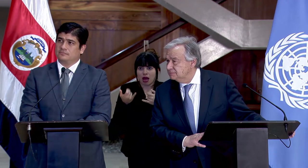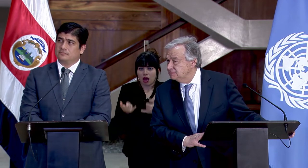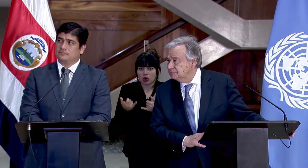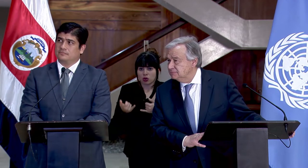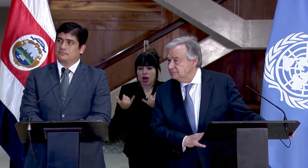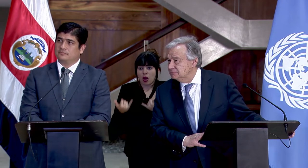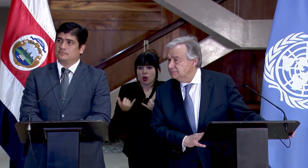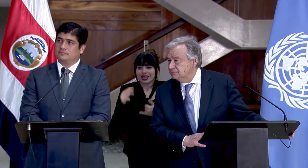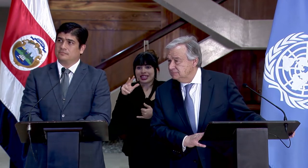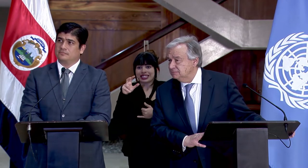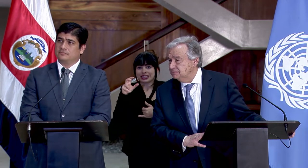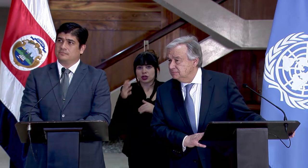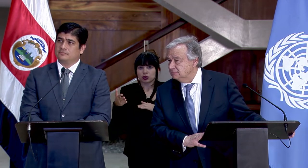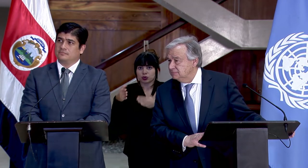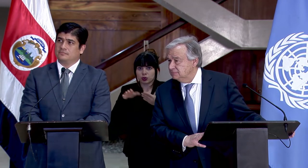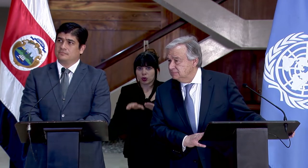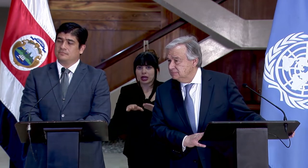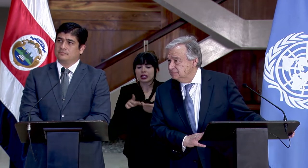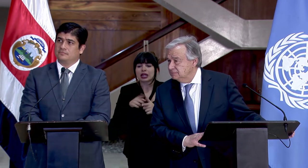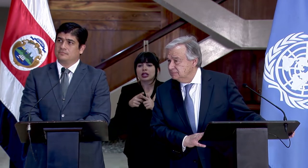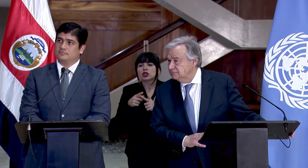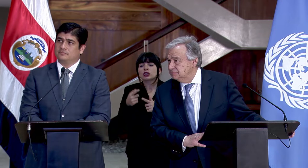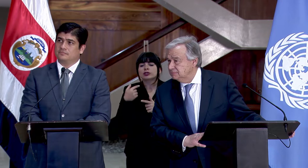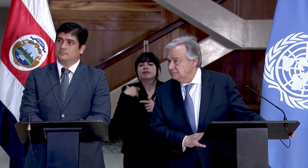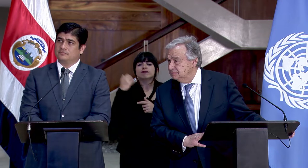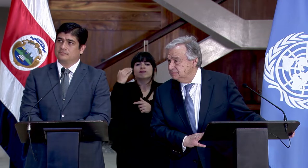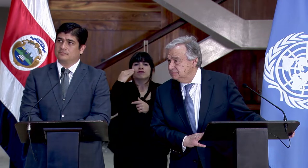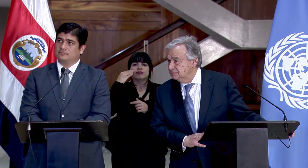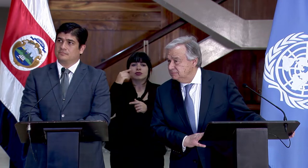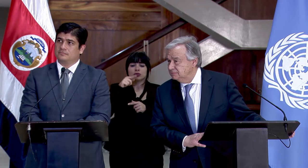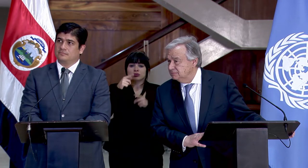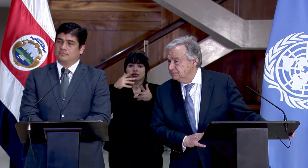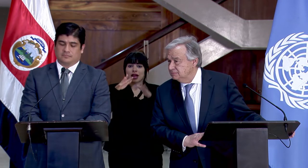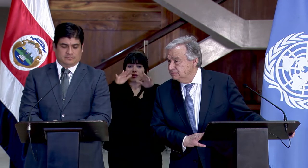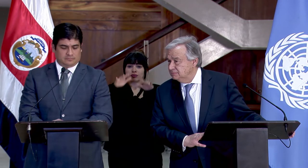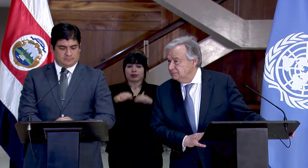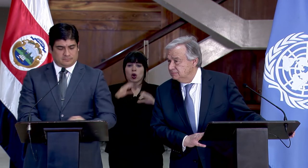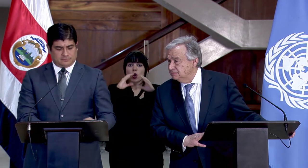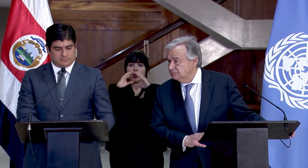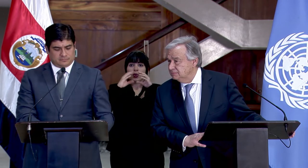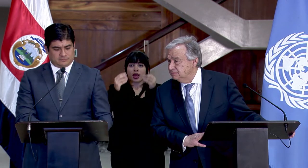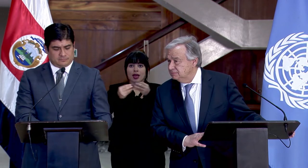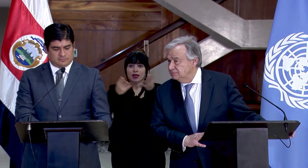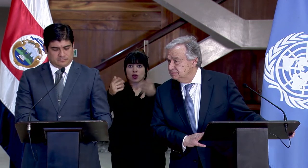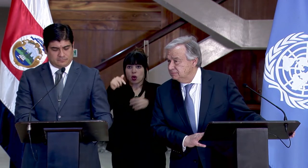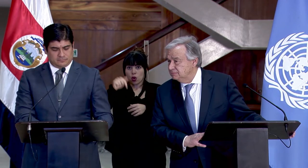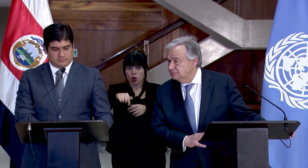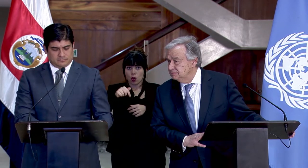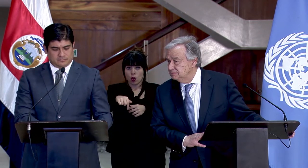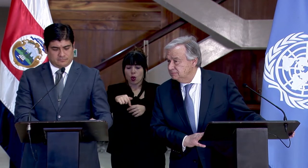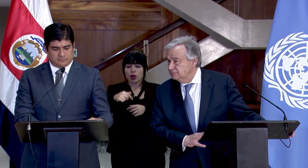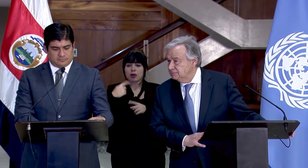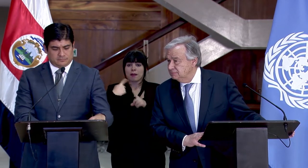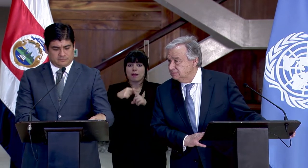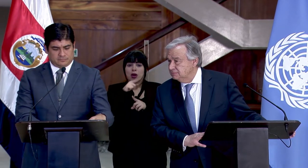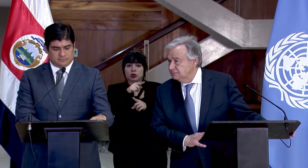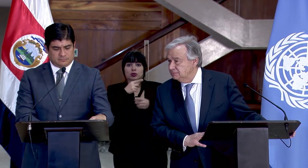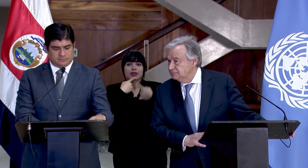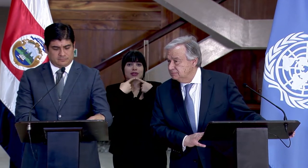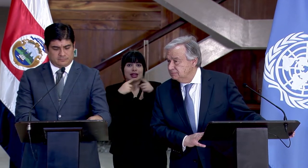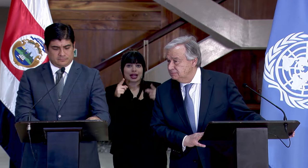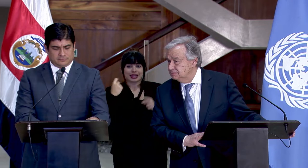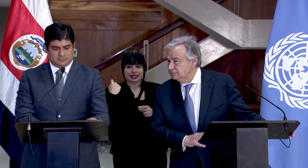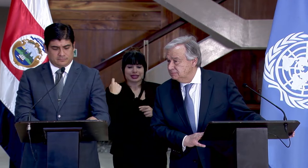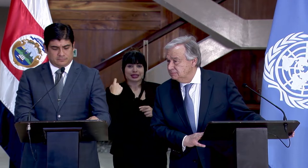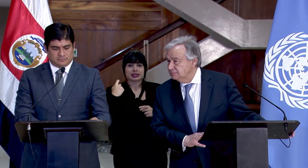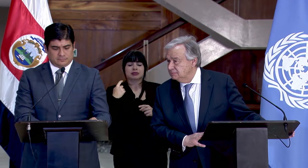que son 300 muertos. Entonces, más allá del comunicado que se emitió el día de hoy y las declaraciones suyas de hace un